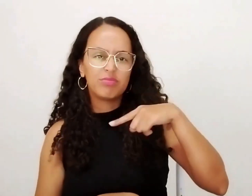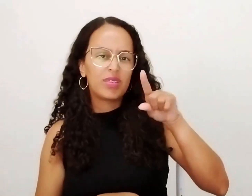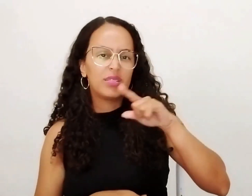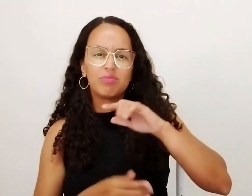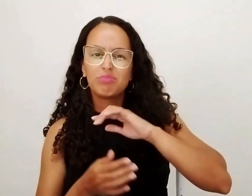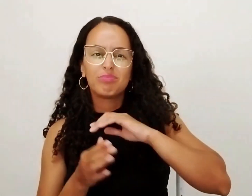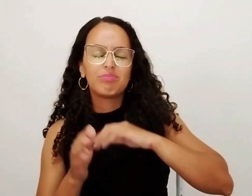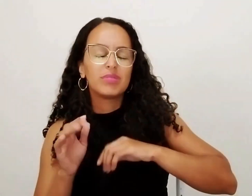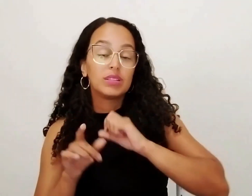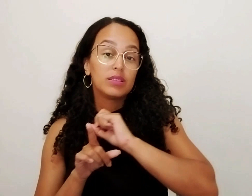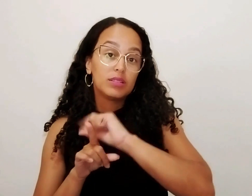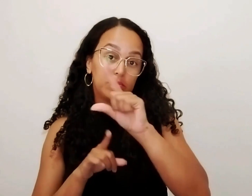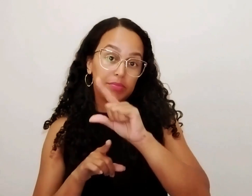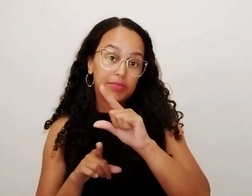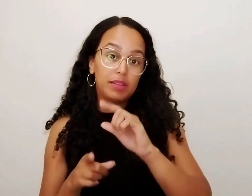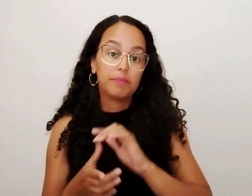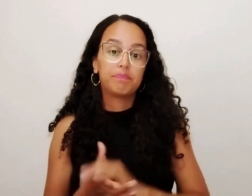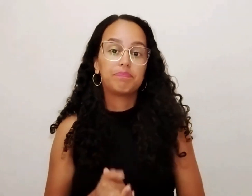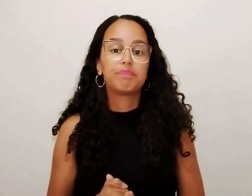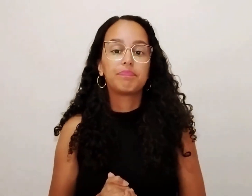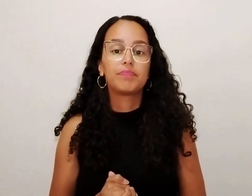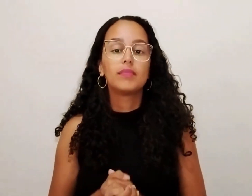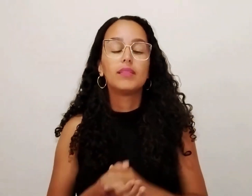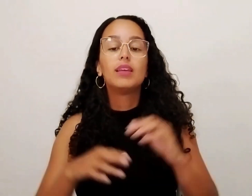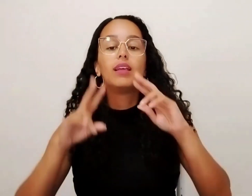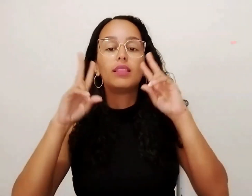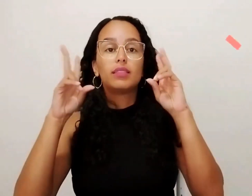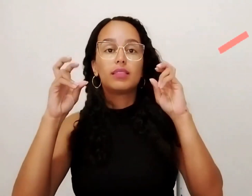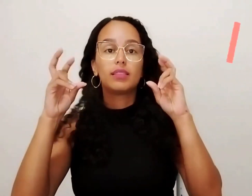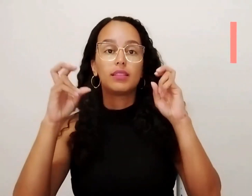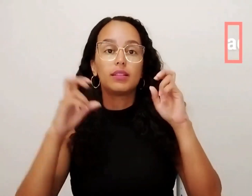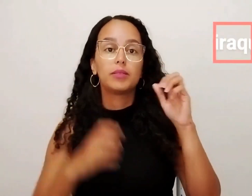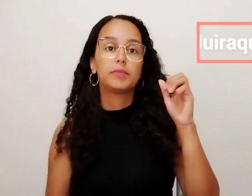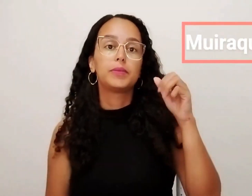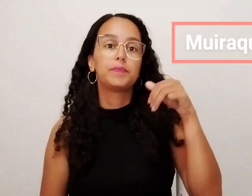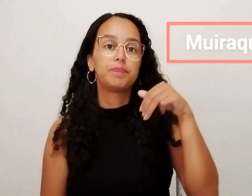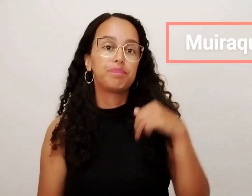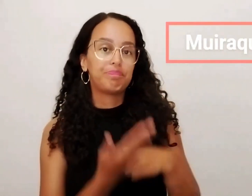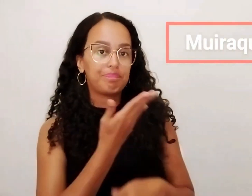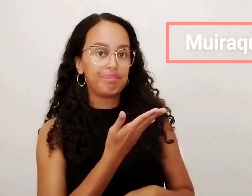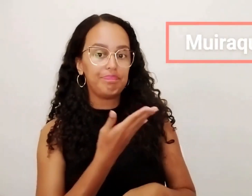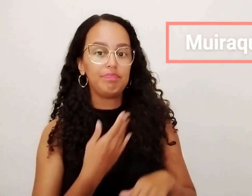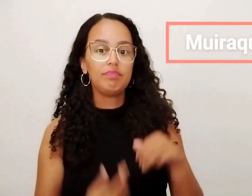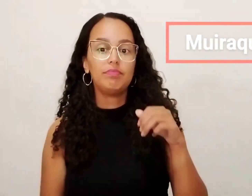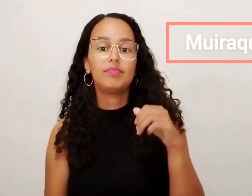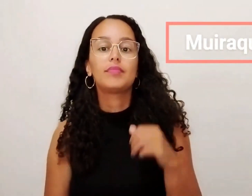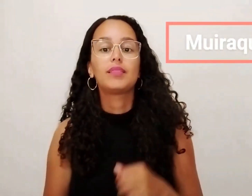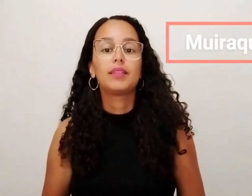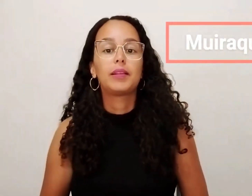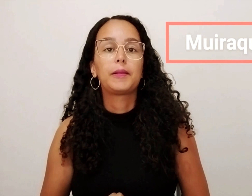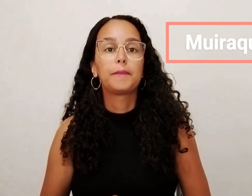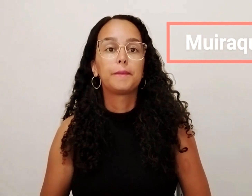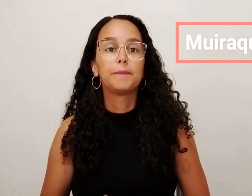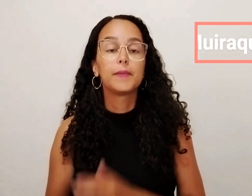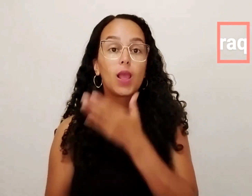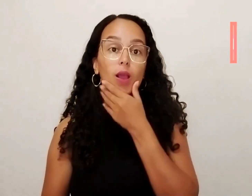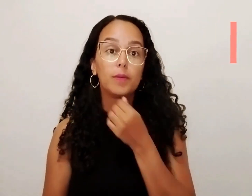Muiraquitã. O gigante Piamã volta para São Paulo e Macunaíma está disposto a matá-lo para